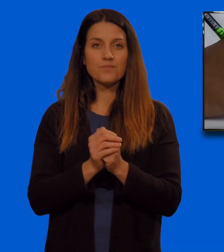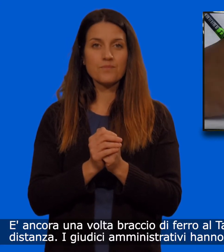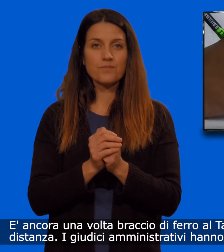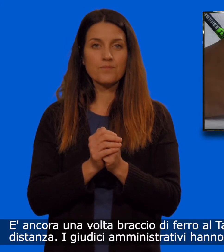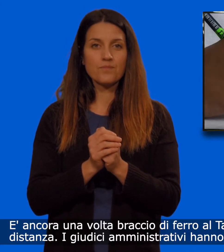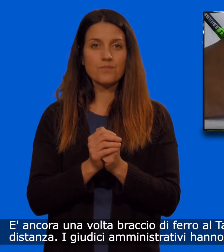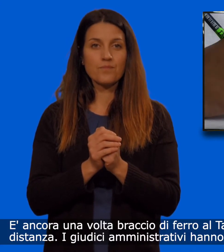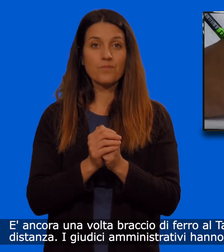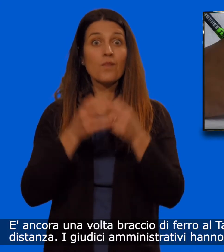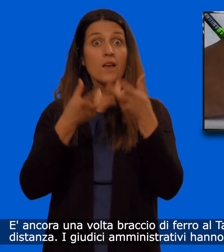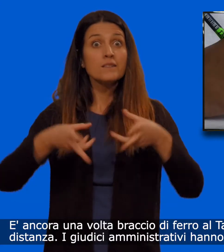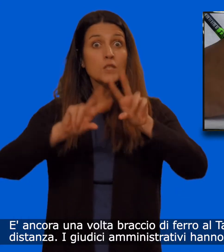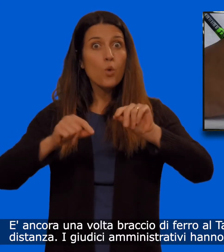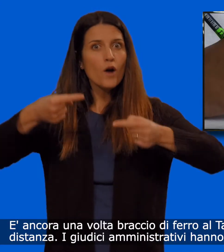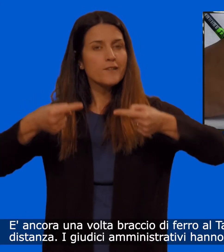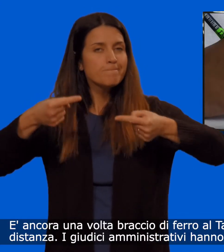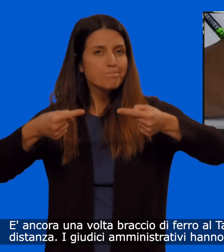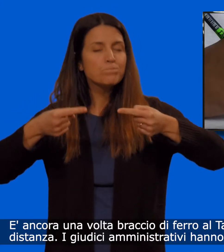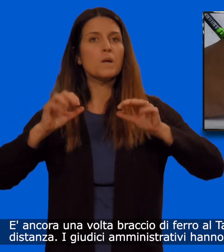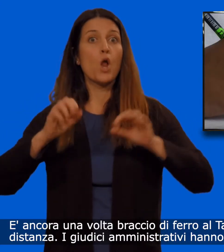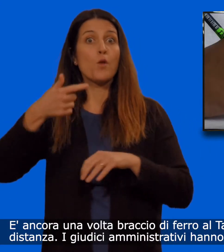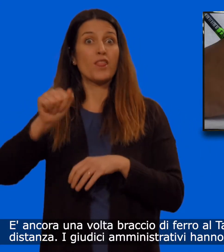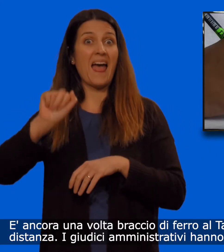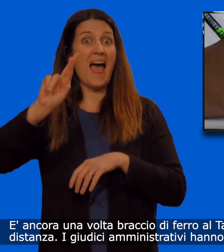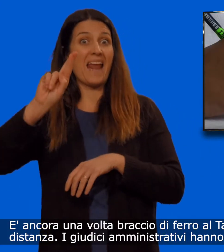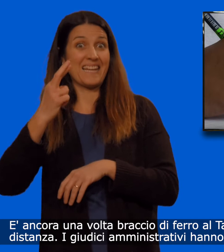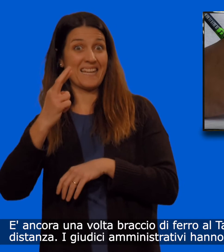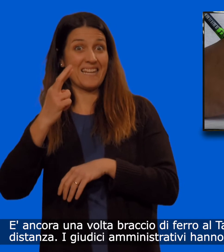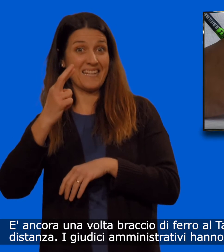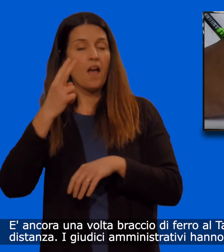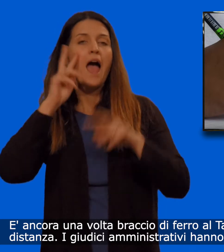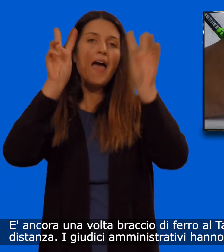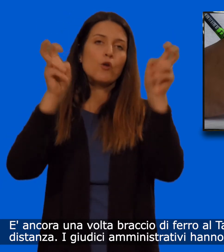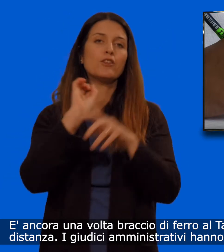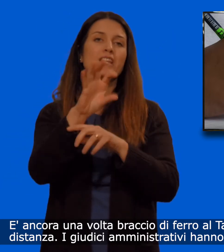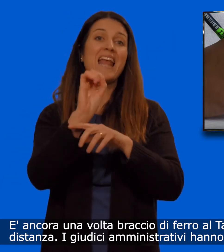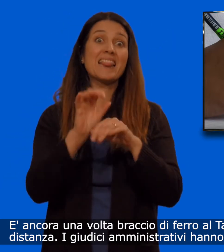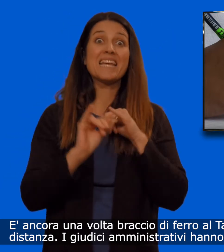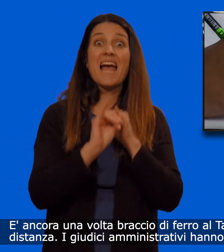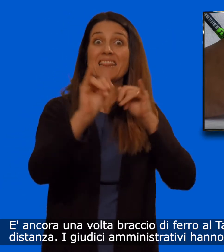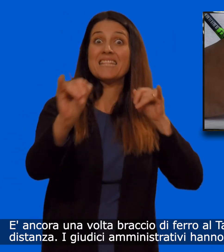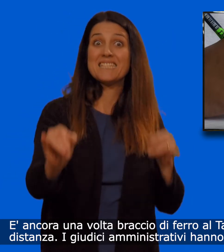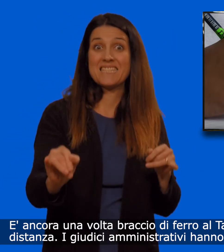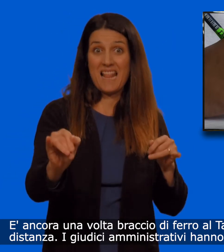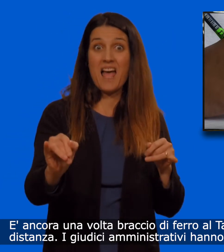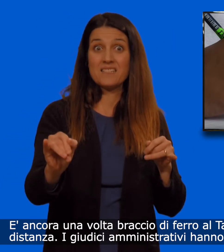E ancora una volta braccio di ferro al TAR sulla didattica a distanza. I giudici